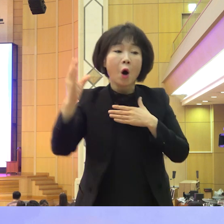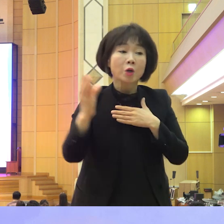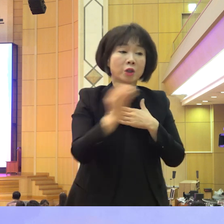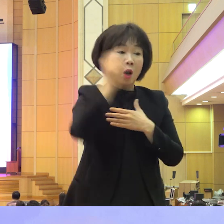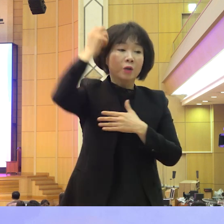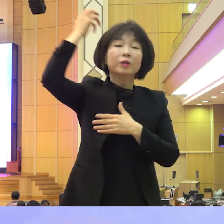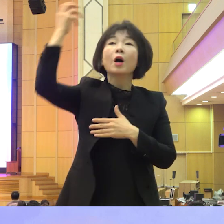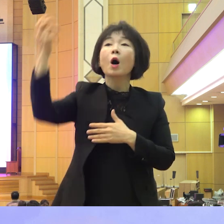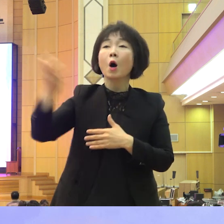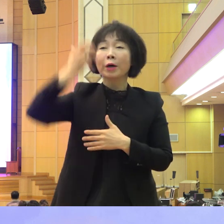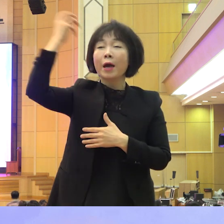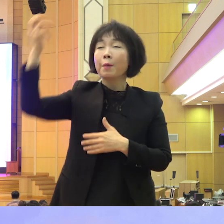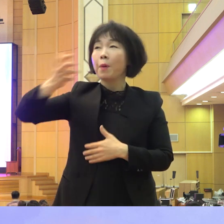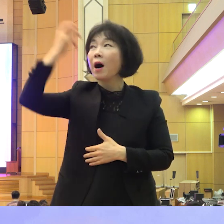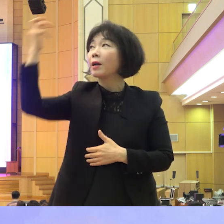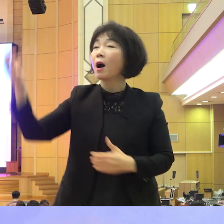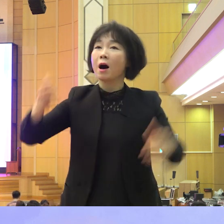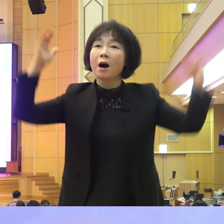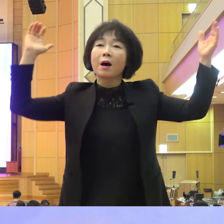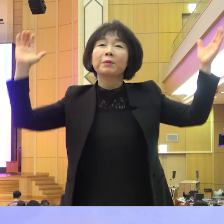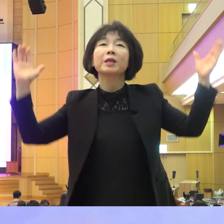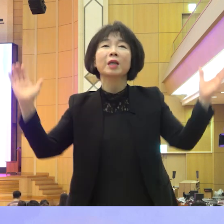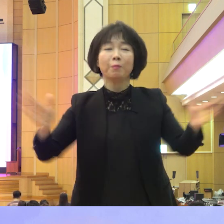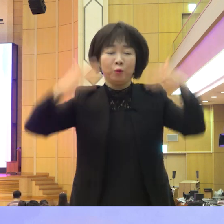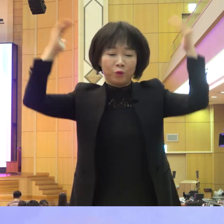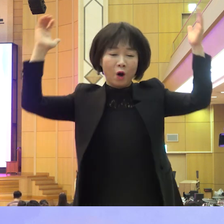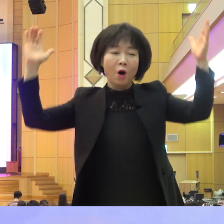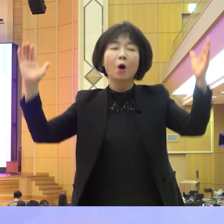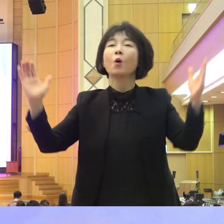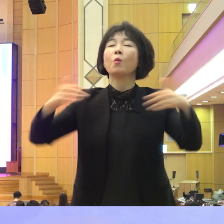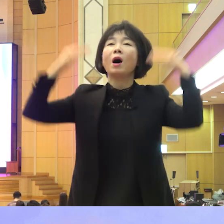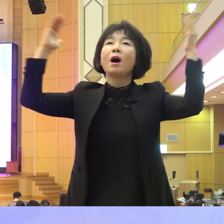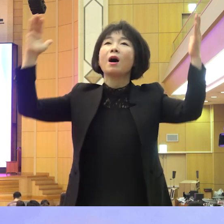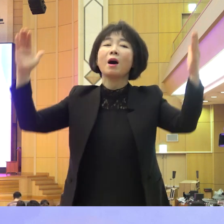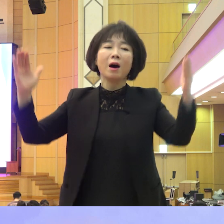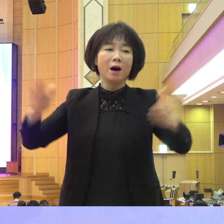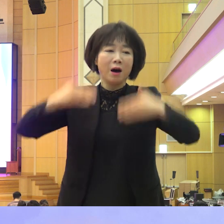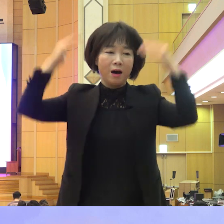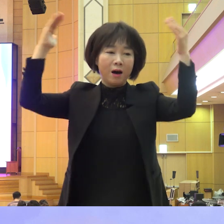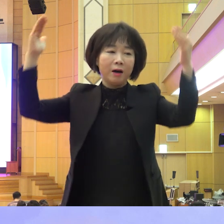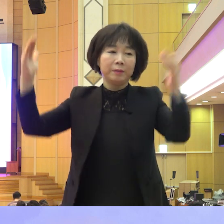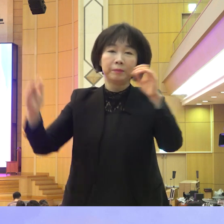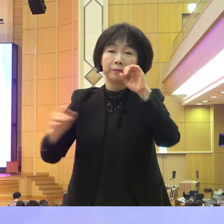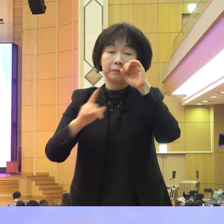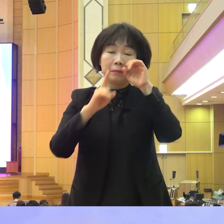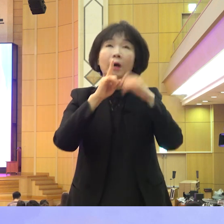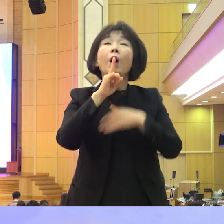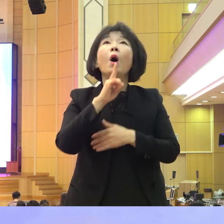하소서. 성령의 바람 이제 불어와